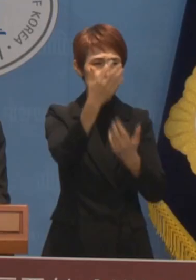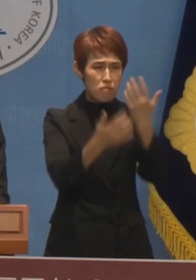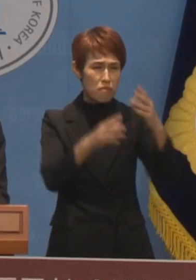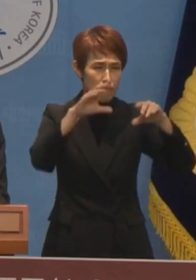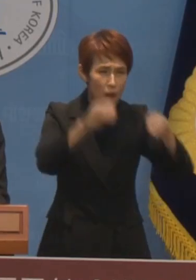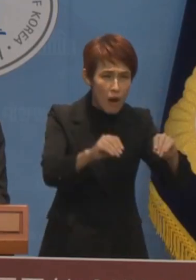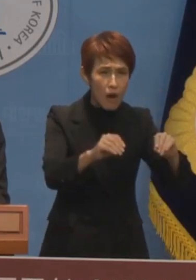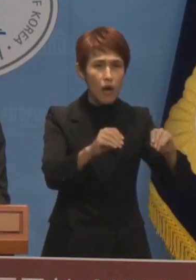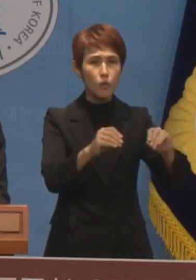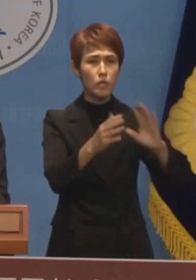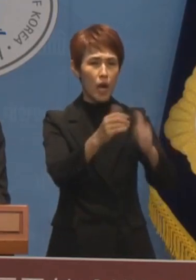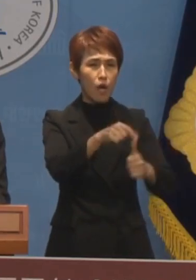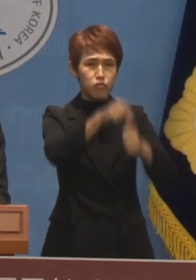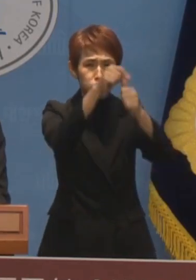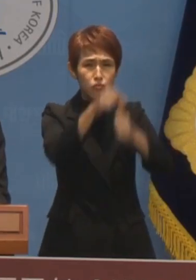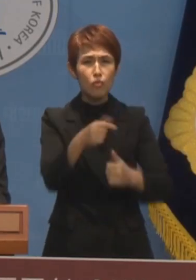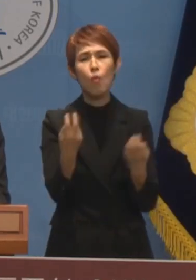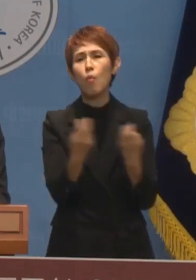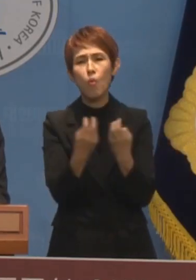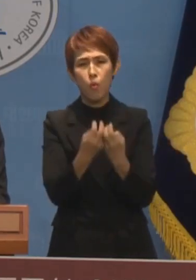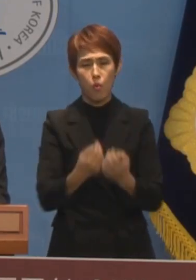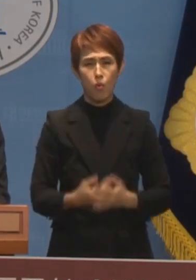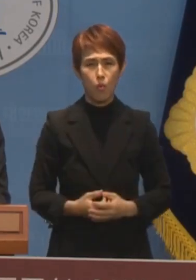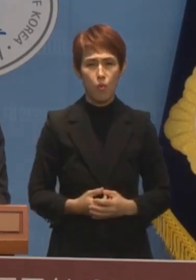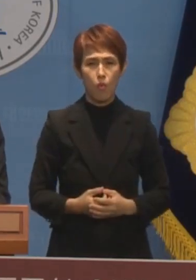누가 지켜줄 수 있습니까?